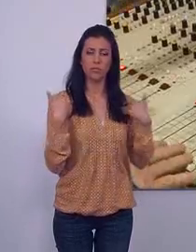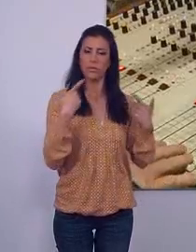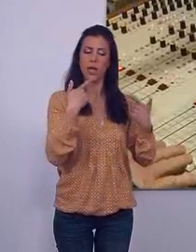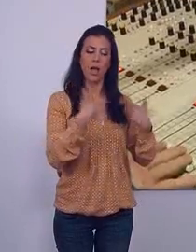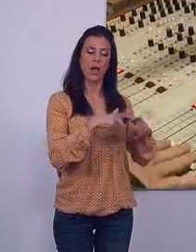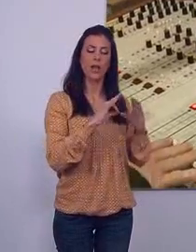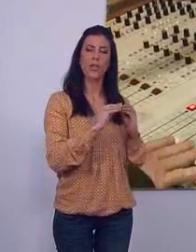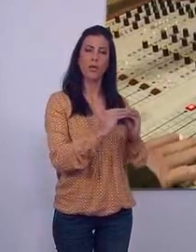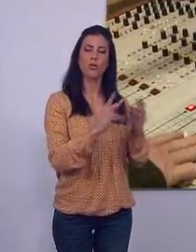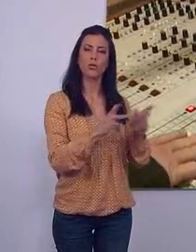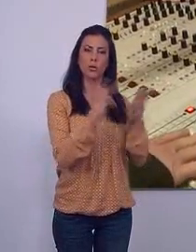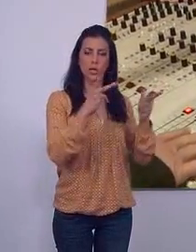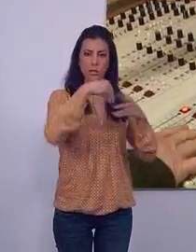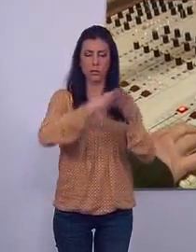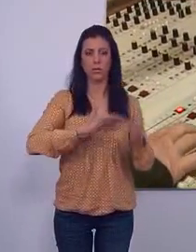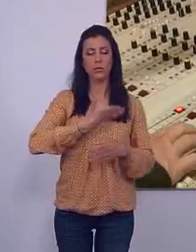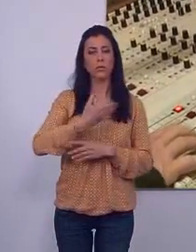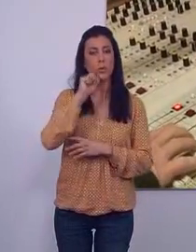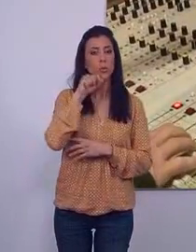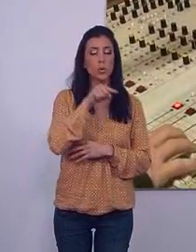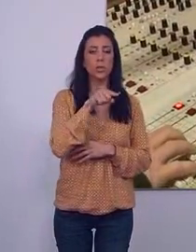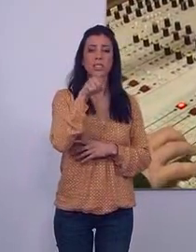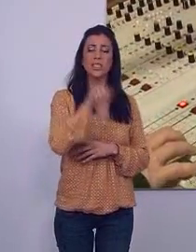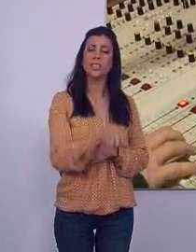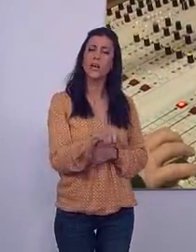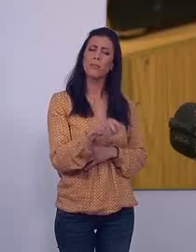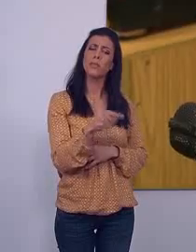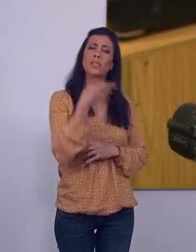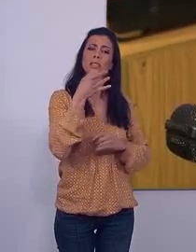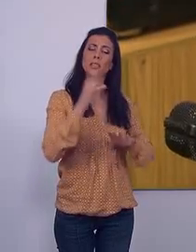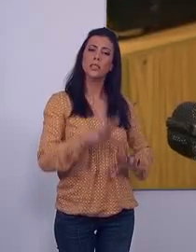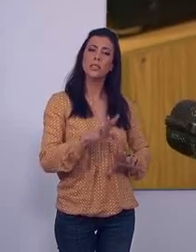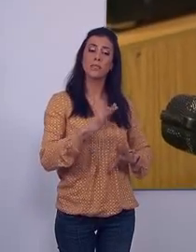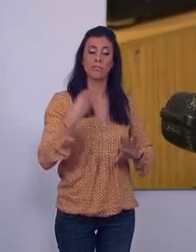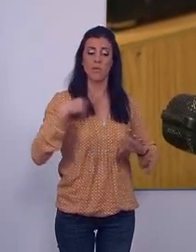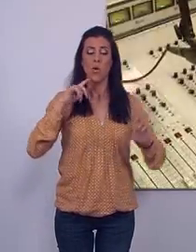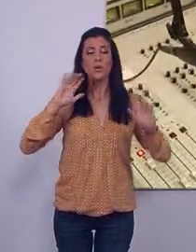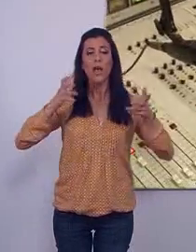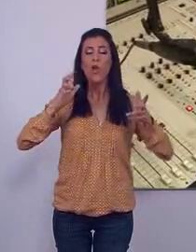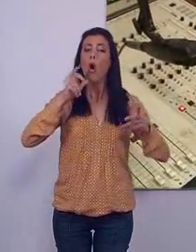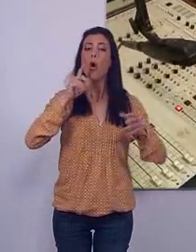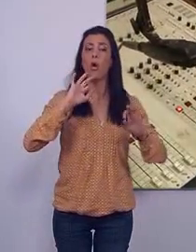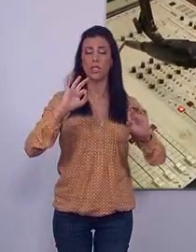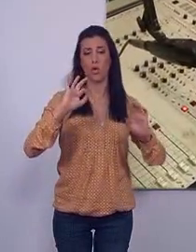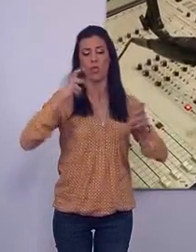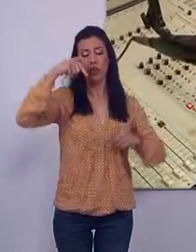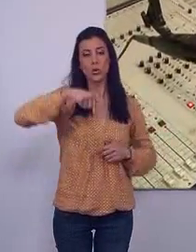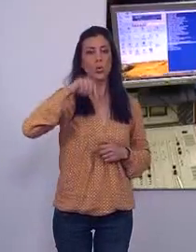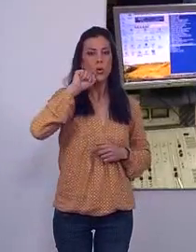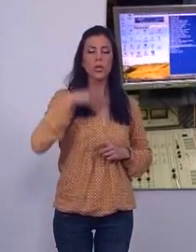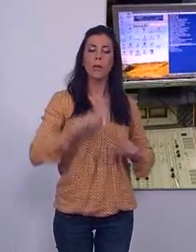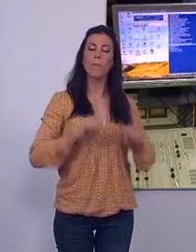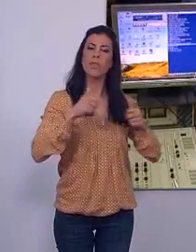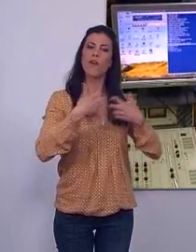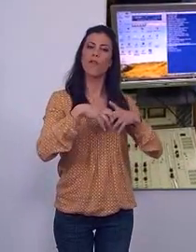la edil encargada del área de acción social del ayuntamiento de motril y la emisora municipal onda sur de